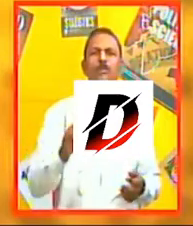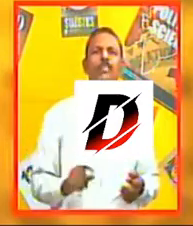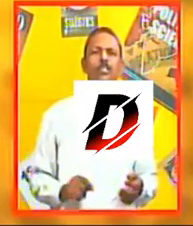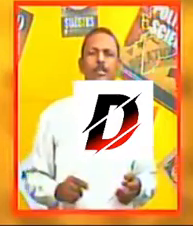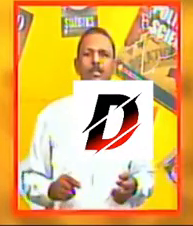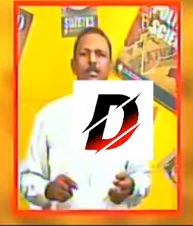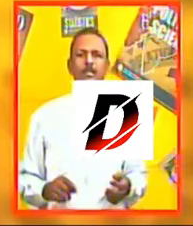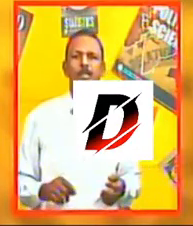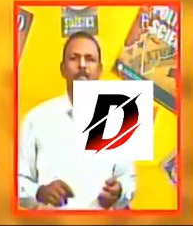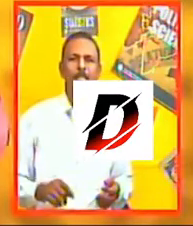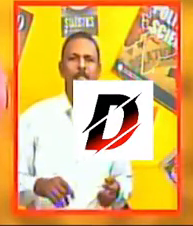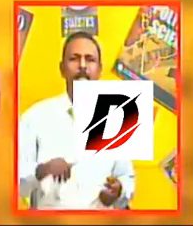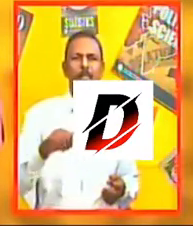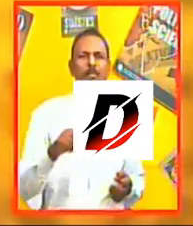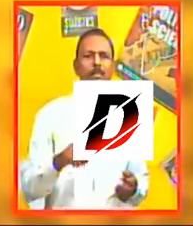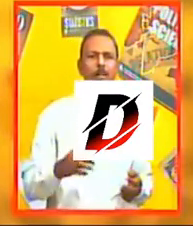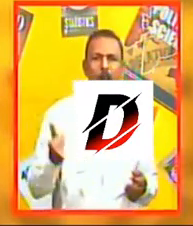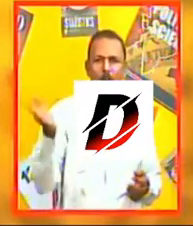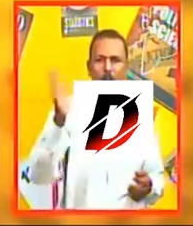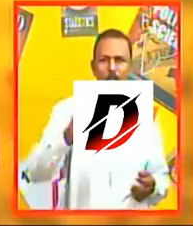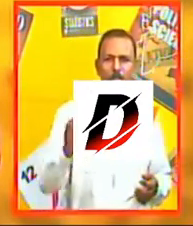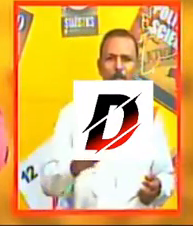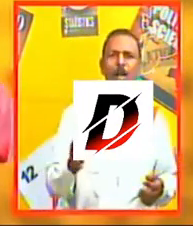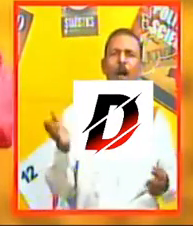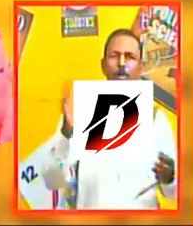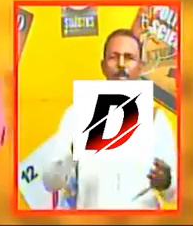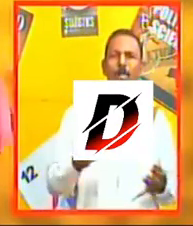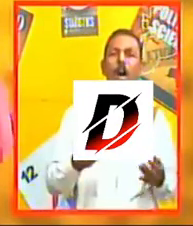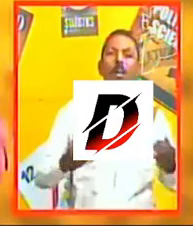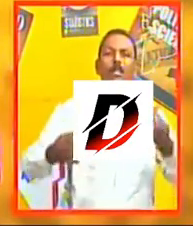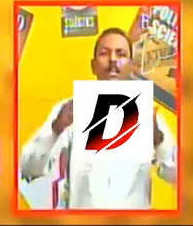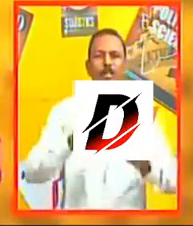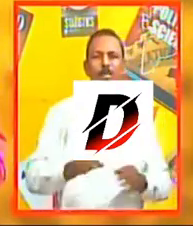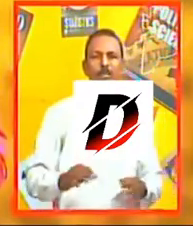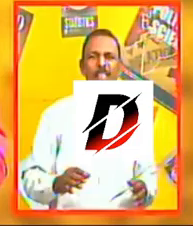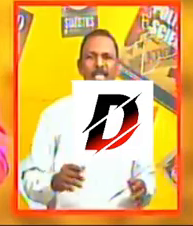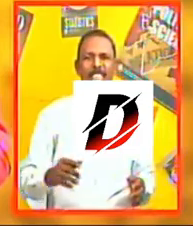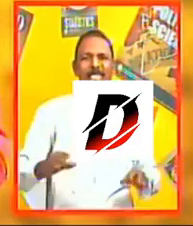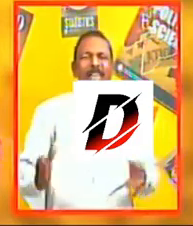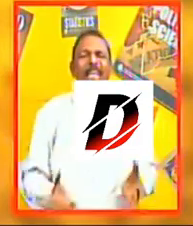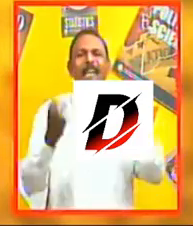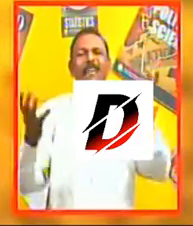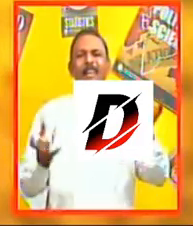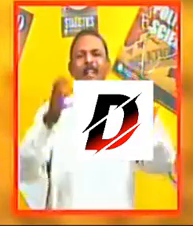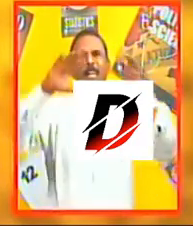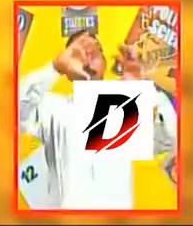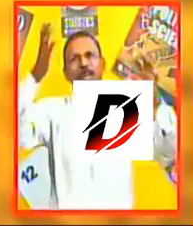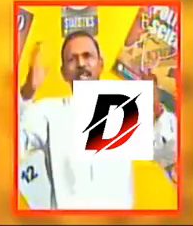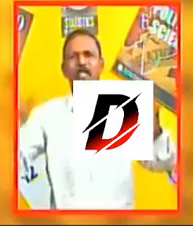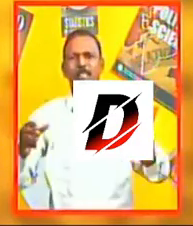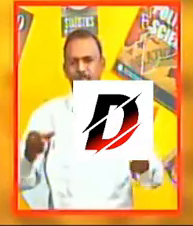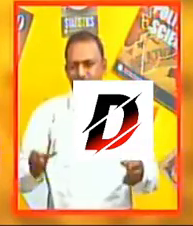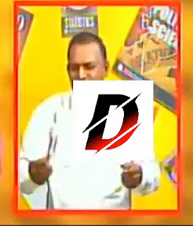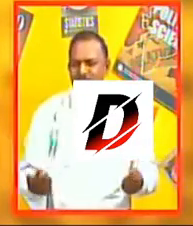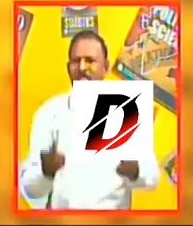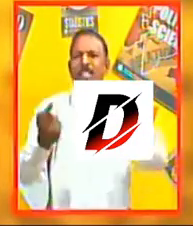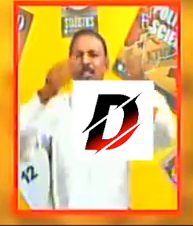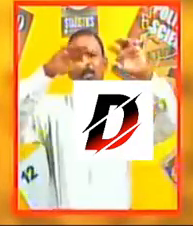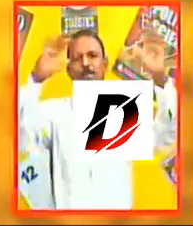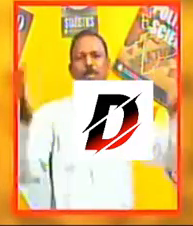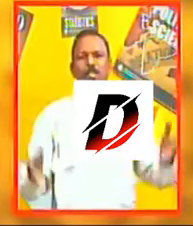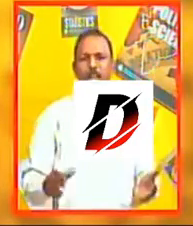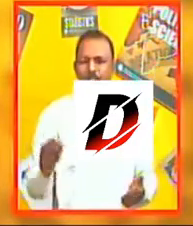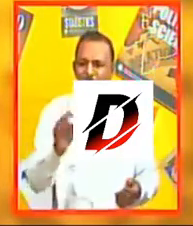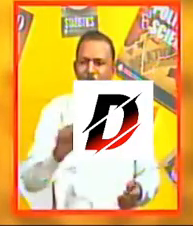குறித்தாலும் சரி, அதை குறித்ததுக்கப்புறம் என்ன பண்ணுங்க, அது நாடுகளாக இருக்கட்டும், அல்லது இயற்கை காரணிகளாக இருக்கட்டும்